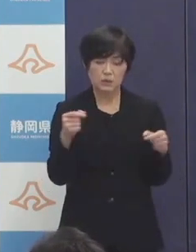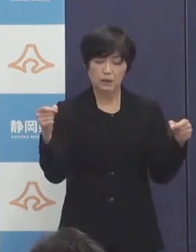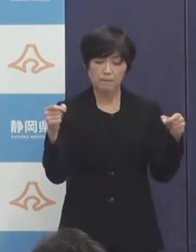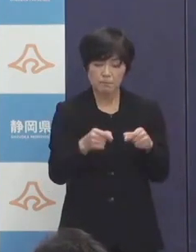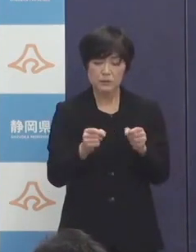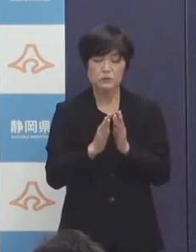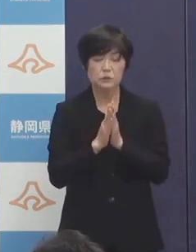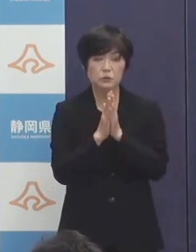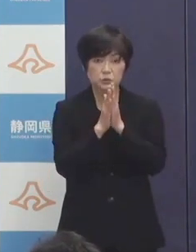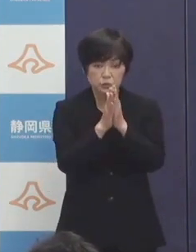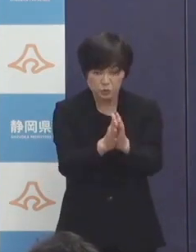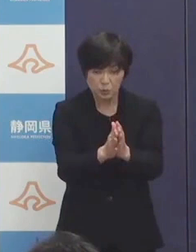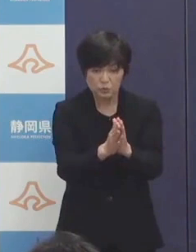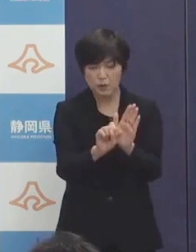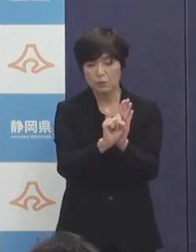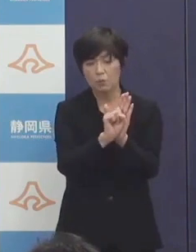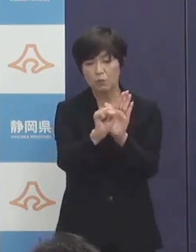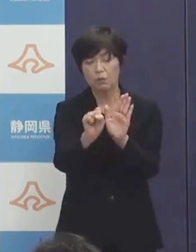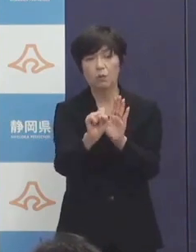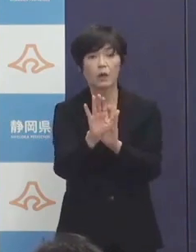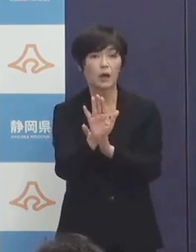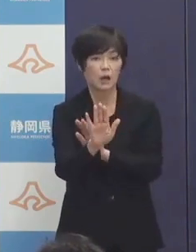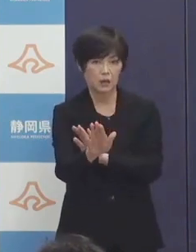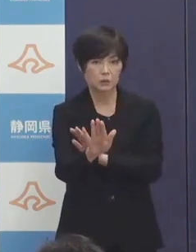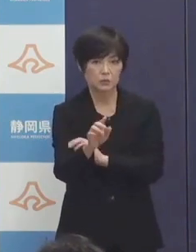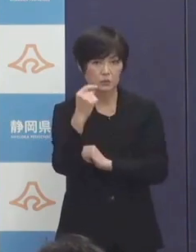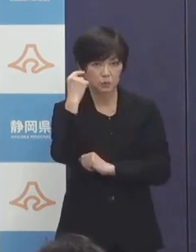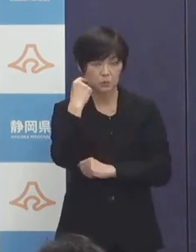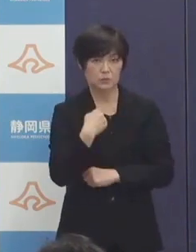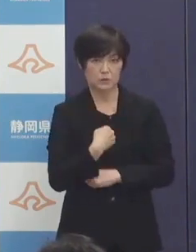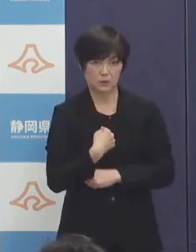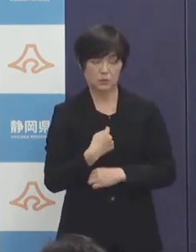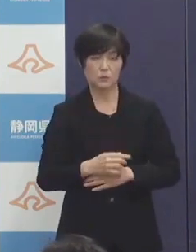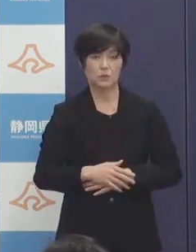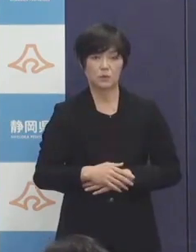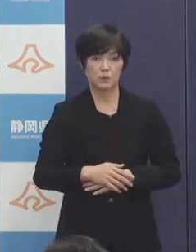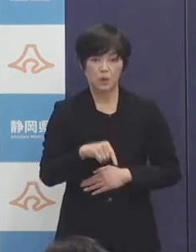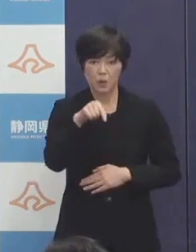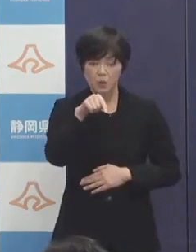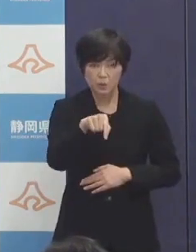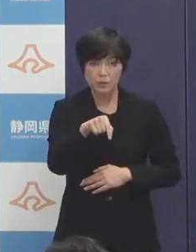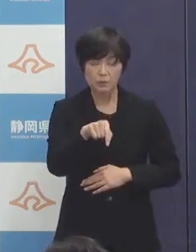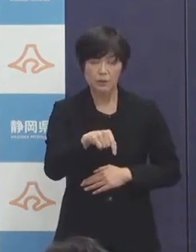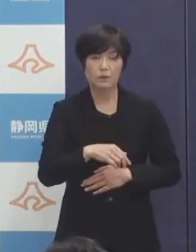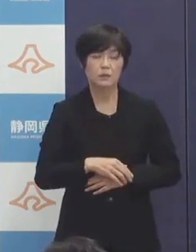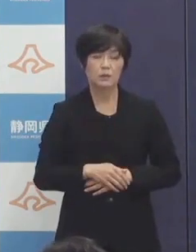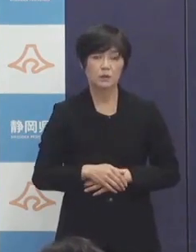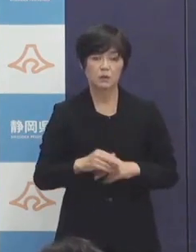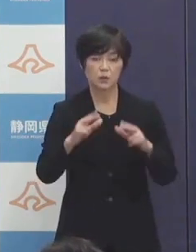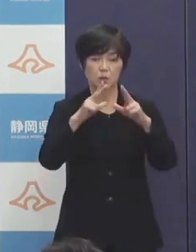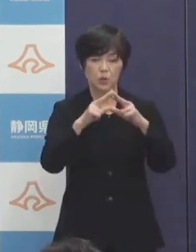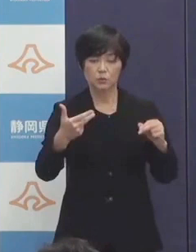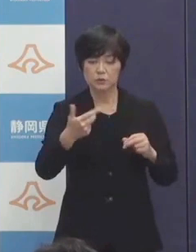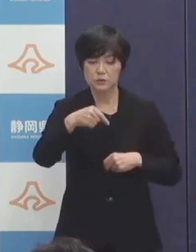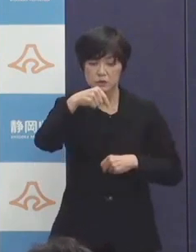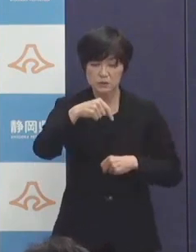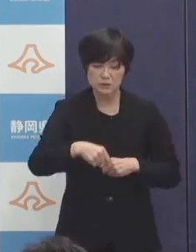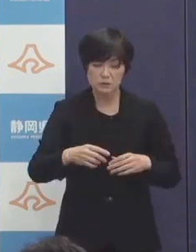果が一定程度見られたというものと認識しているものであります。でこれは一人に富